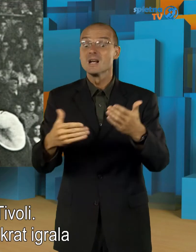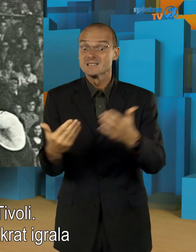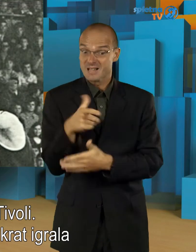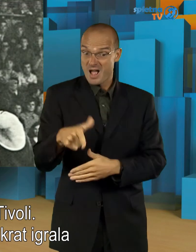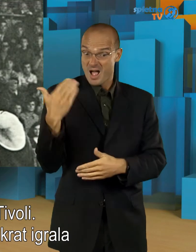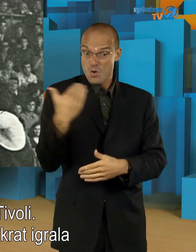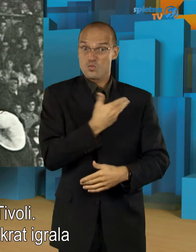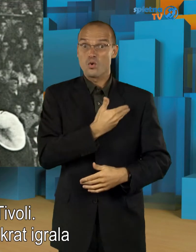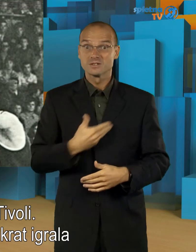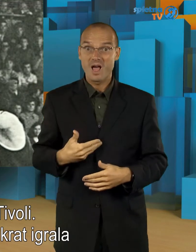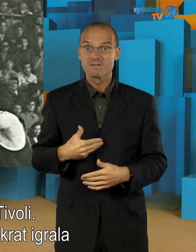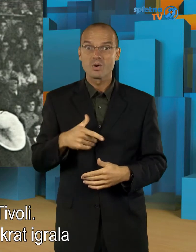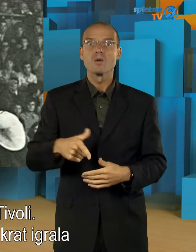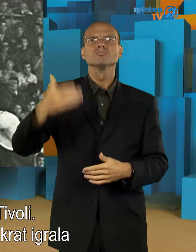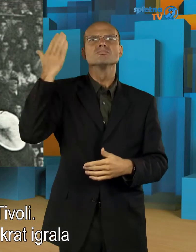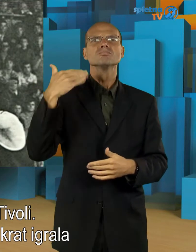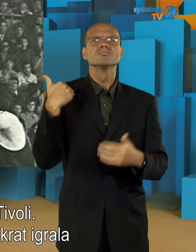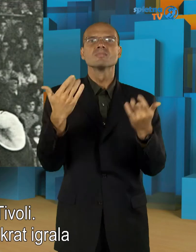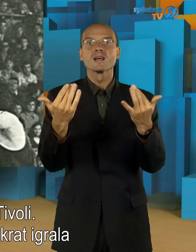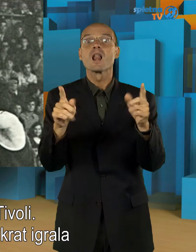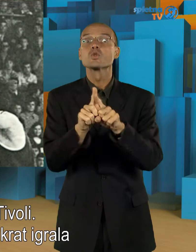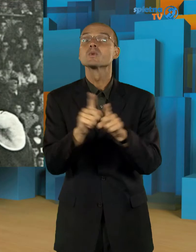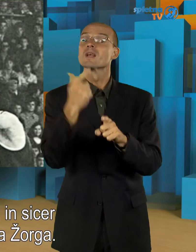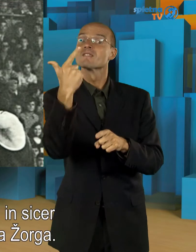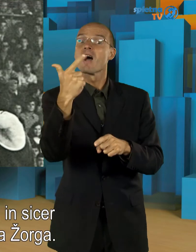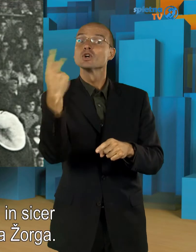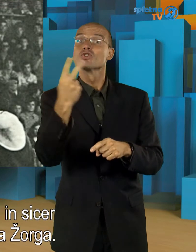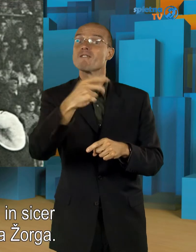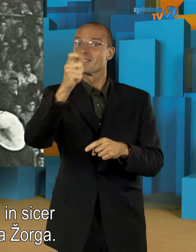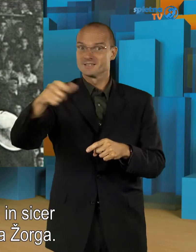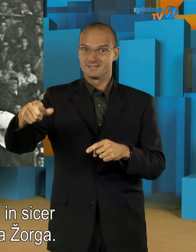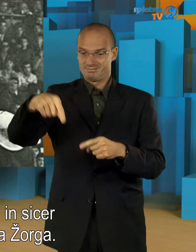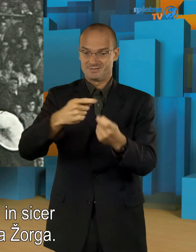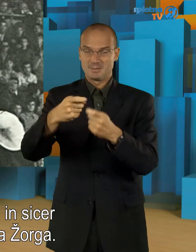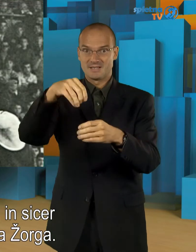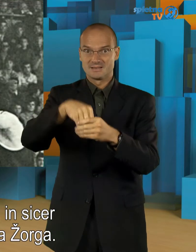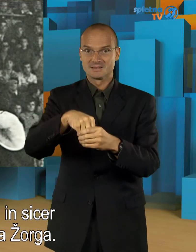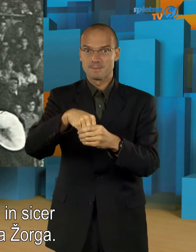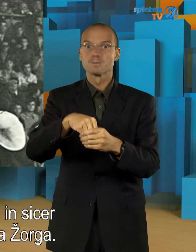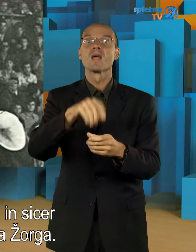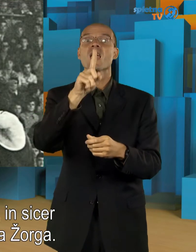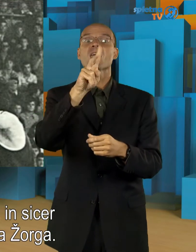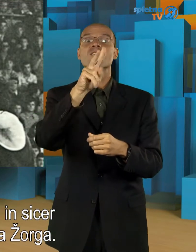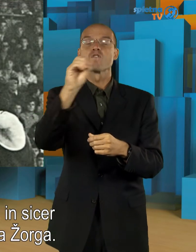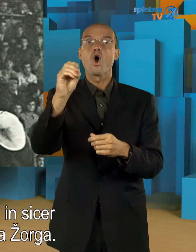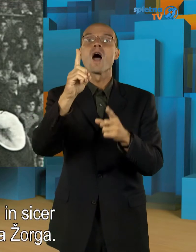Za Jugoslavijo sta takrat igrala tudi 2 Slovenca, in sicer Ivo Danev in Aljoša Žorga.